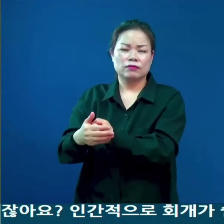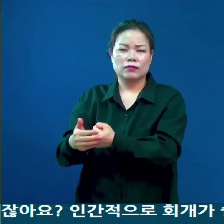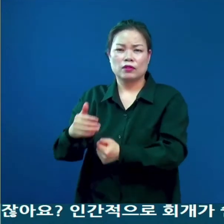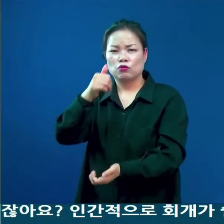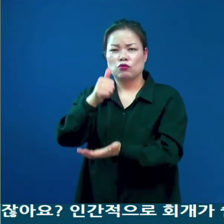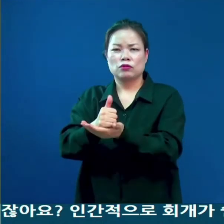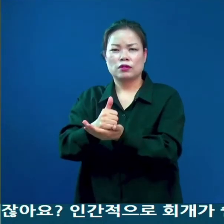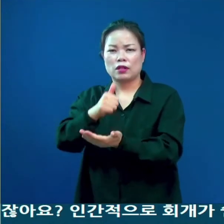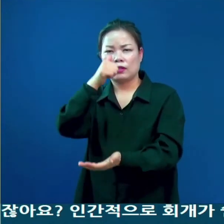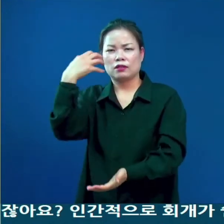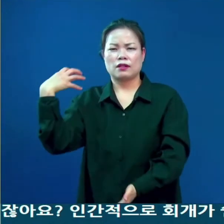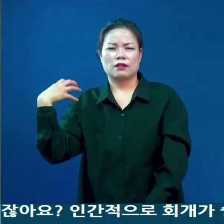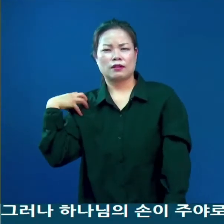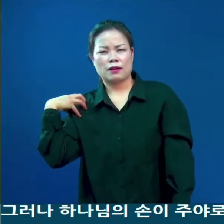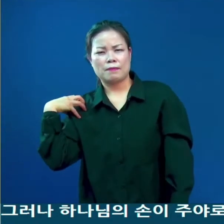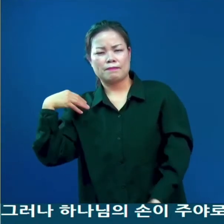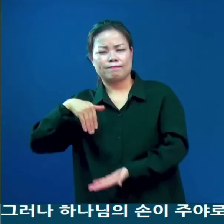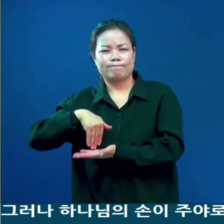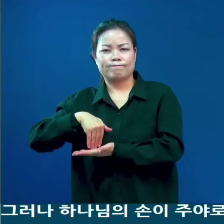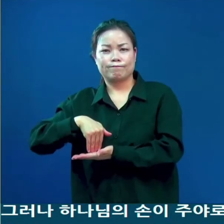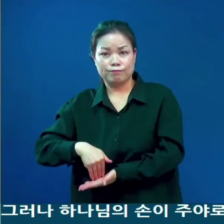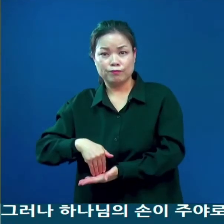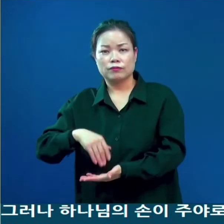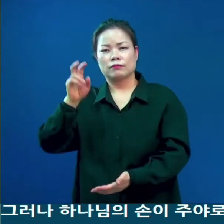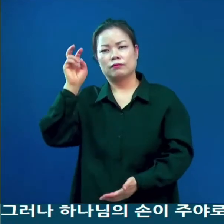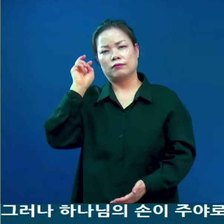더 이상 견딜 수 없는 상황이 되어버리는 거예요.